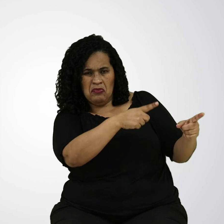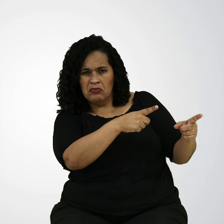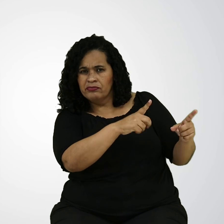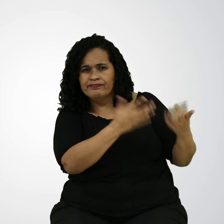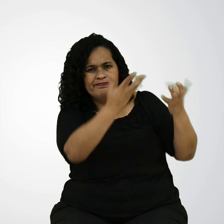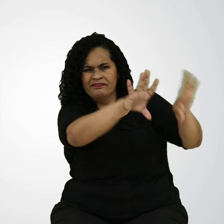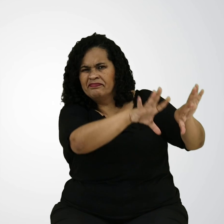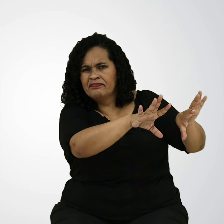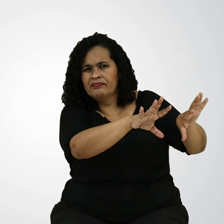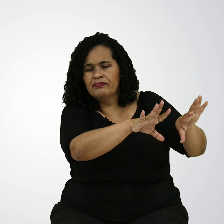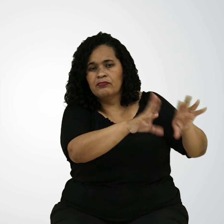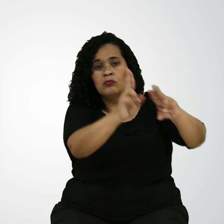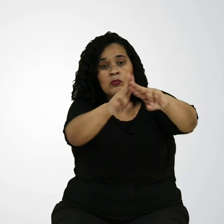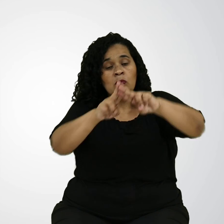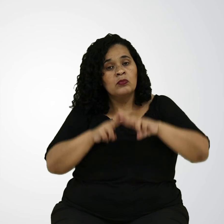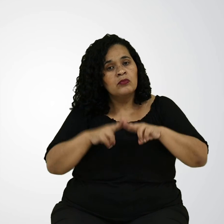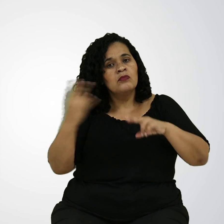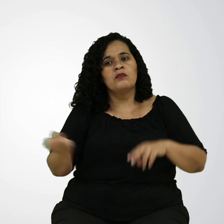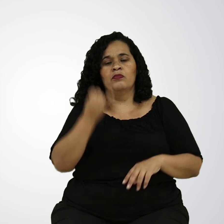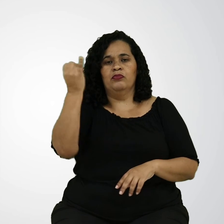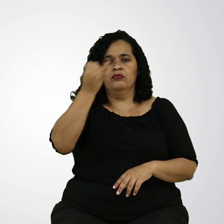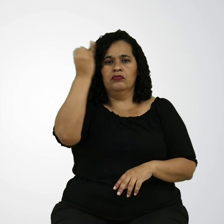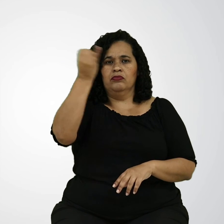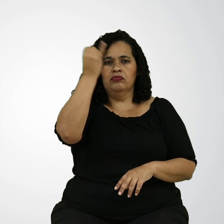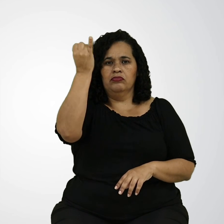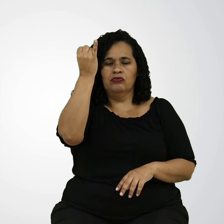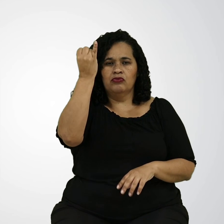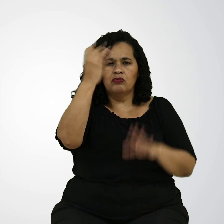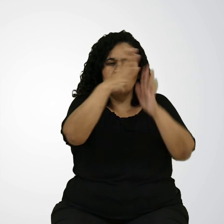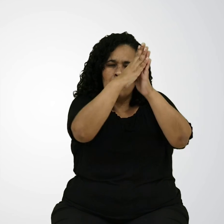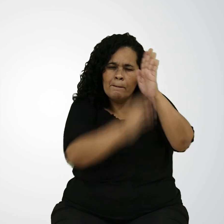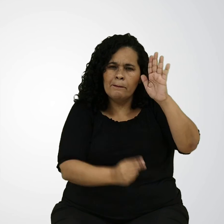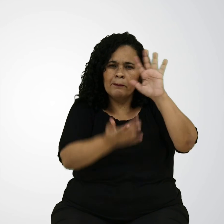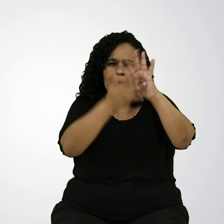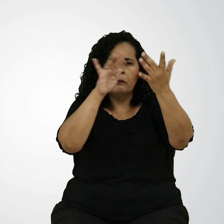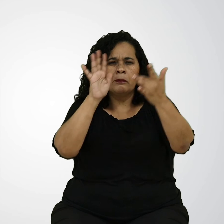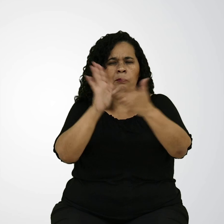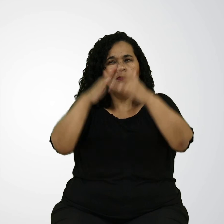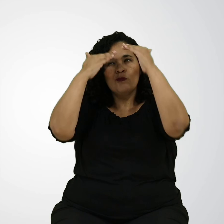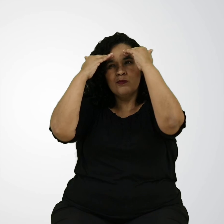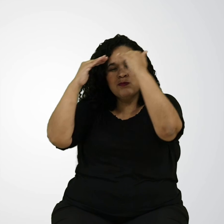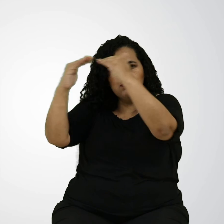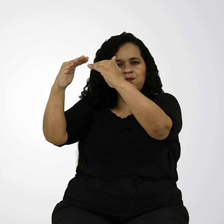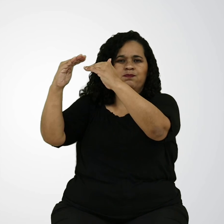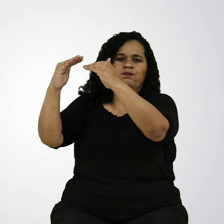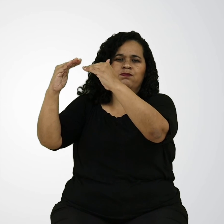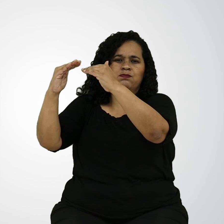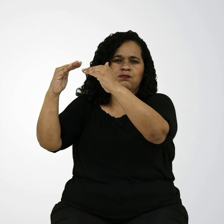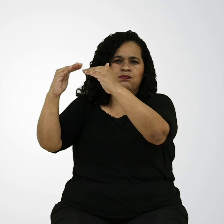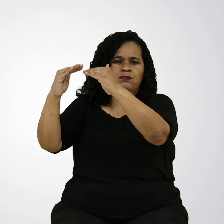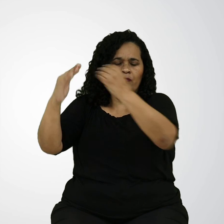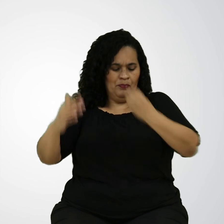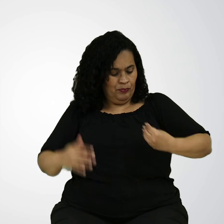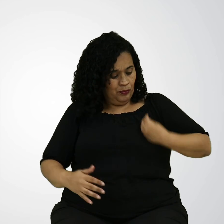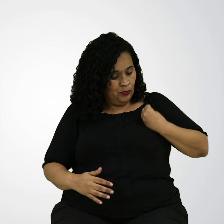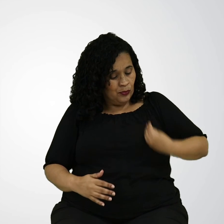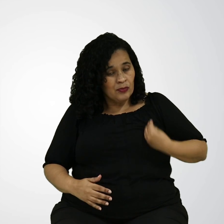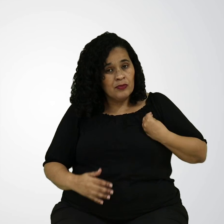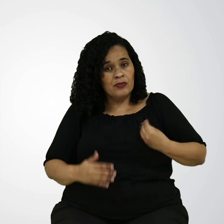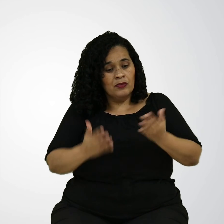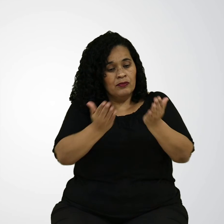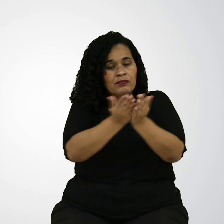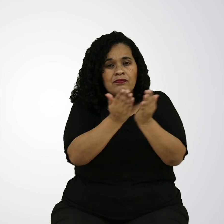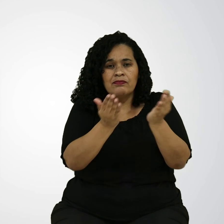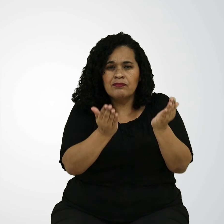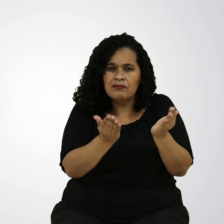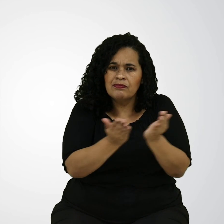Então, levemos a sério aquilo que a gente prega, aquilo que a gente ensina, né? Que o nosso sim seja sim, o nosso não seja não, e a